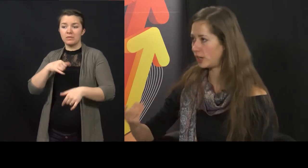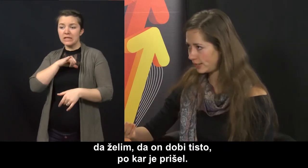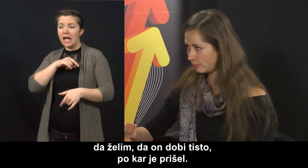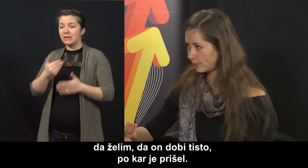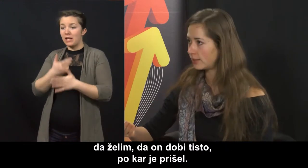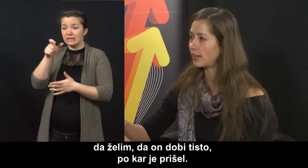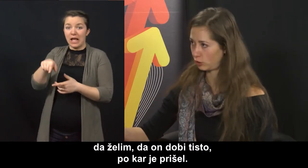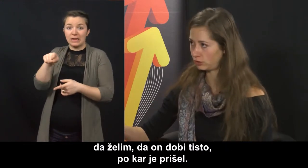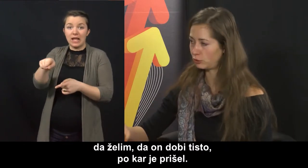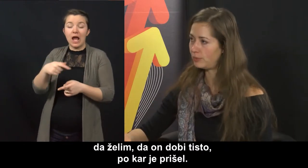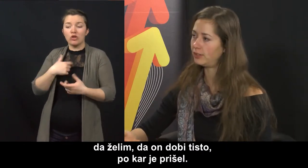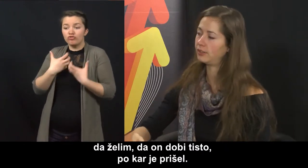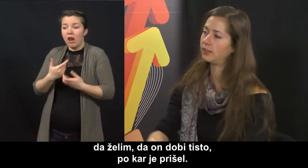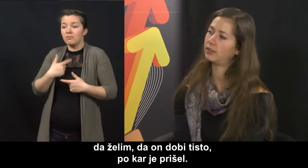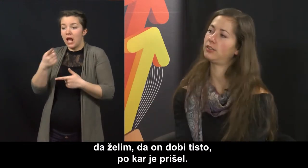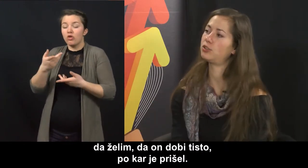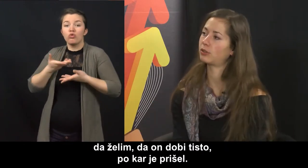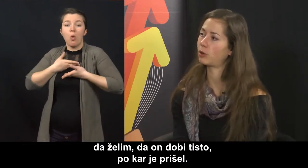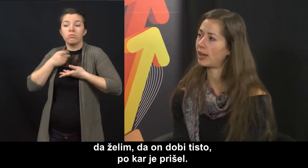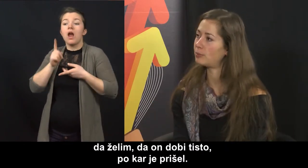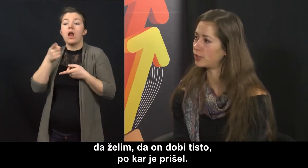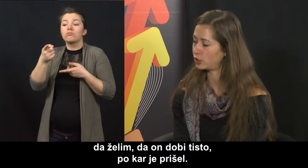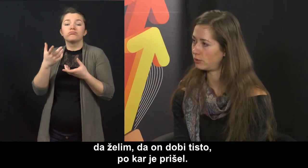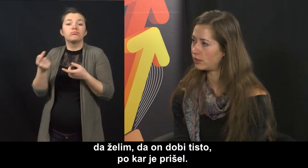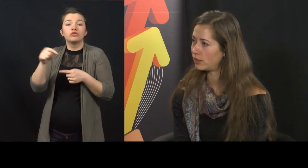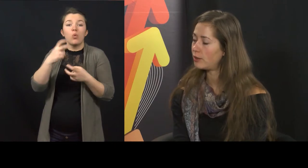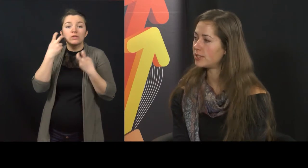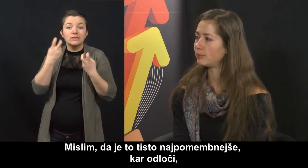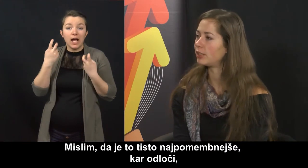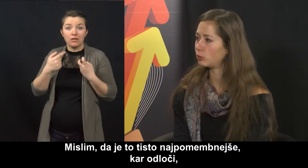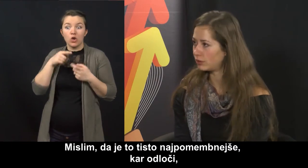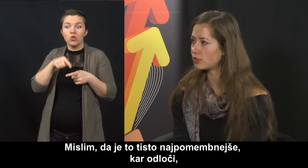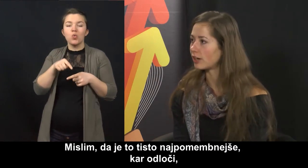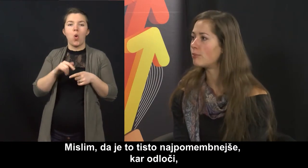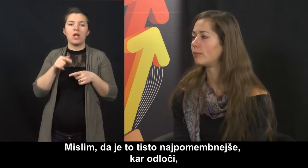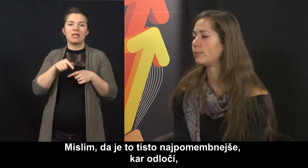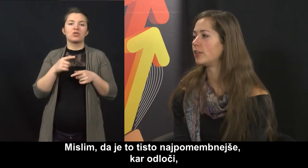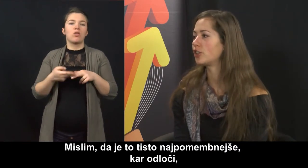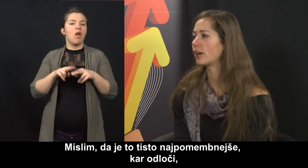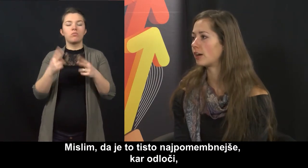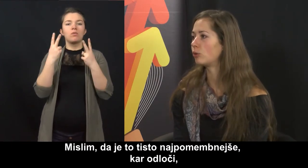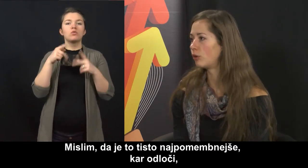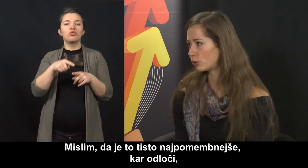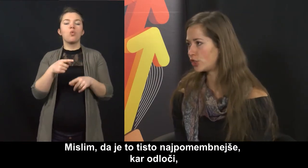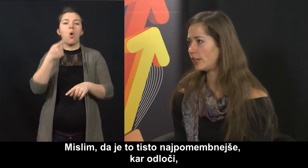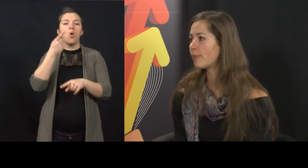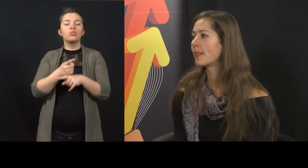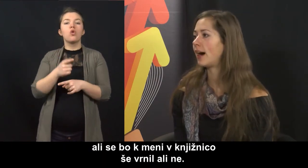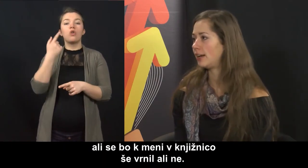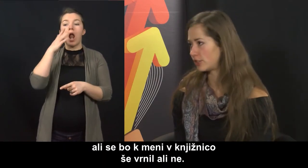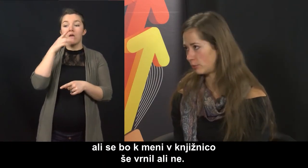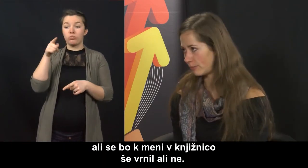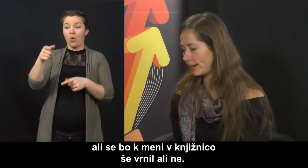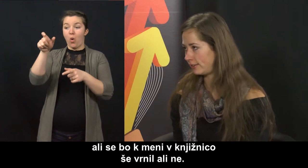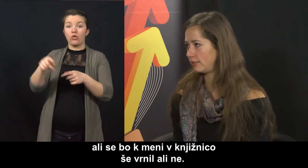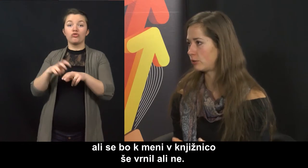da želim, da on dobi tisto, po kar je prišel, mislim, da je to tisto najpomembnejše, kar odloči,